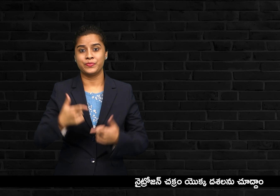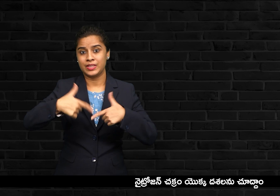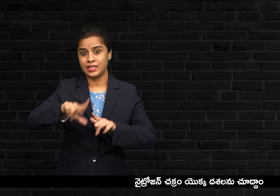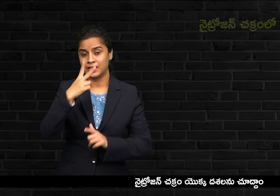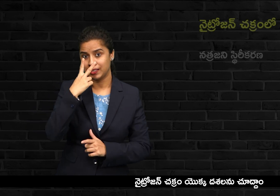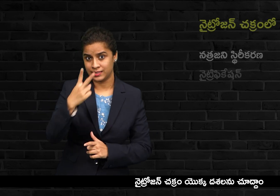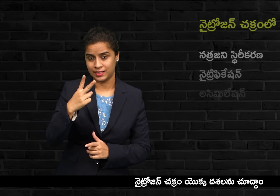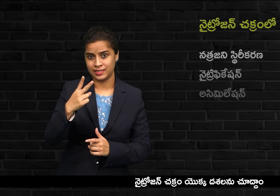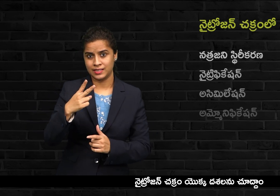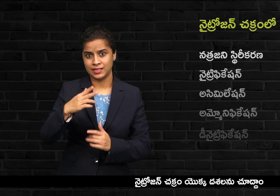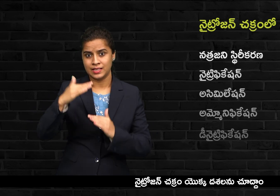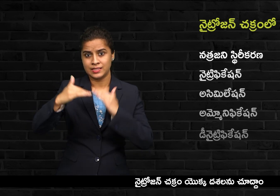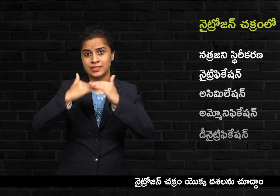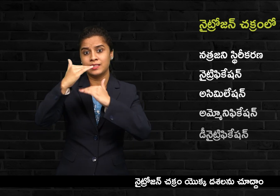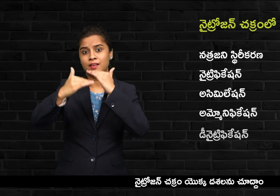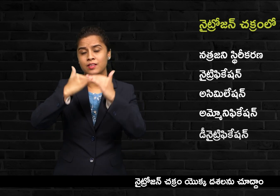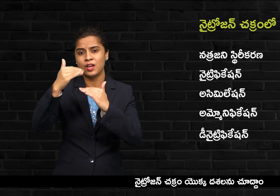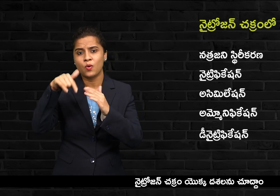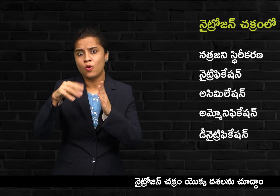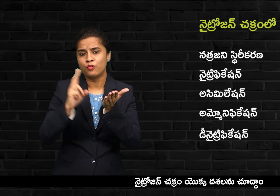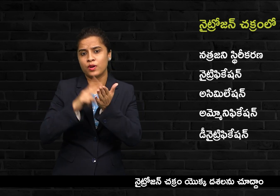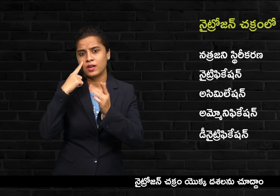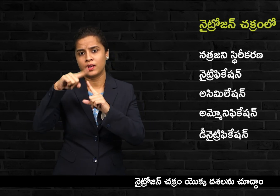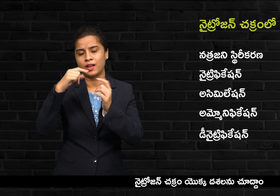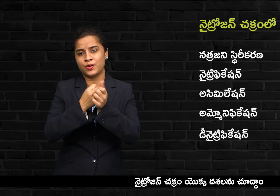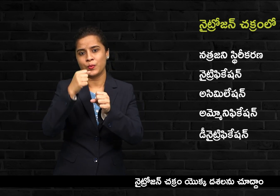నైట్రోజన్ చక్రం యొక్క దశలను చూద్దాం.